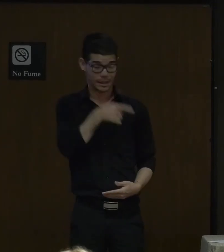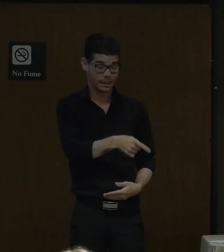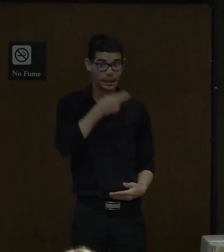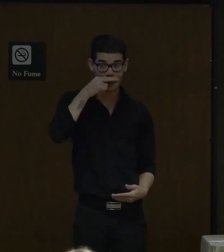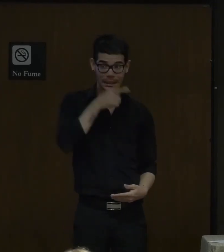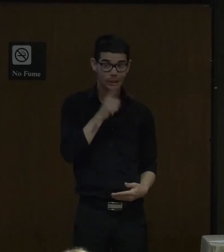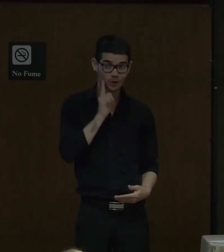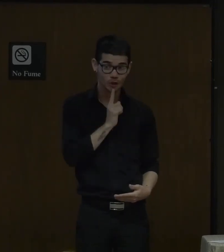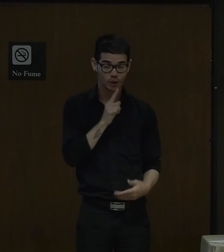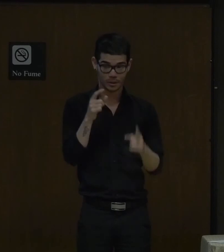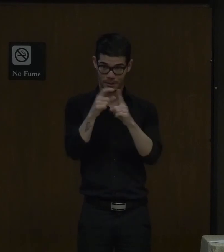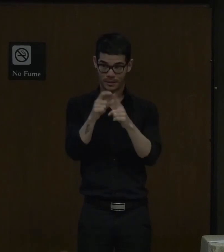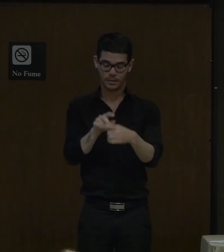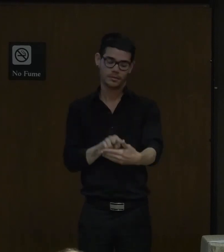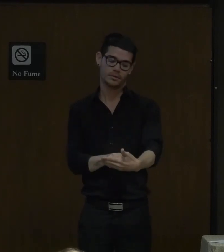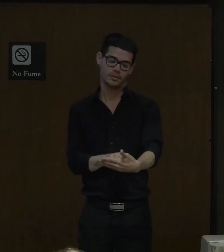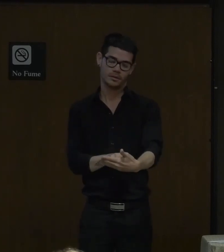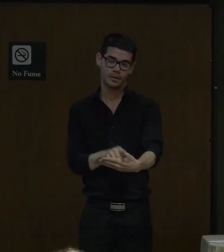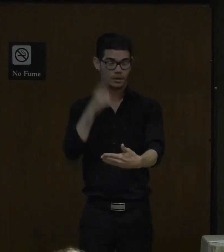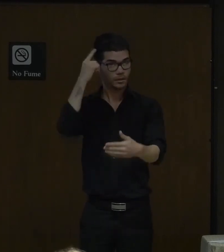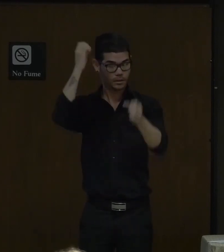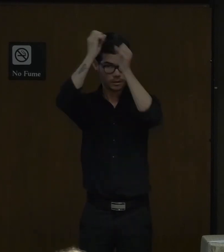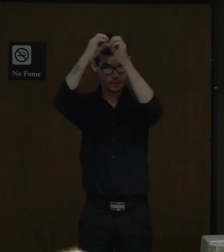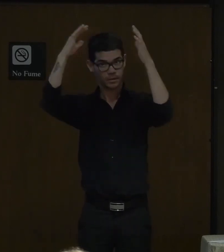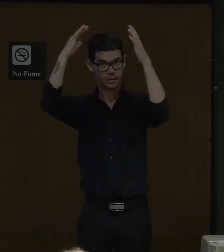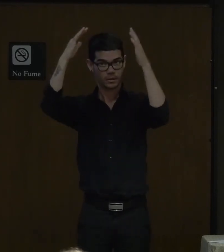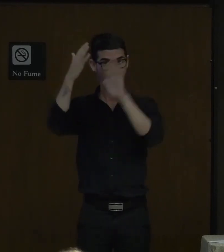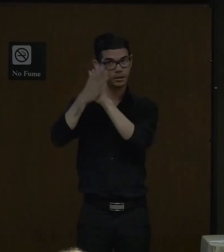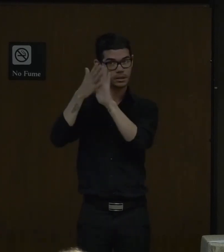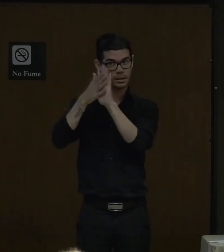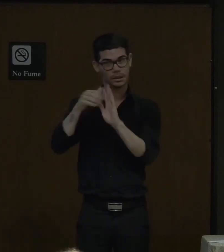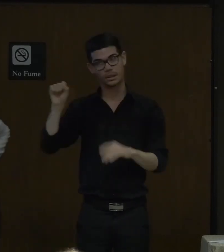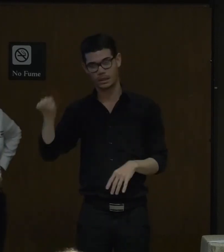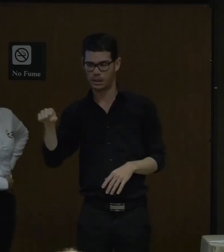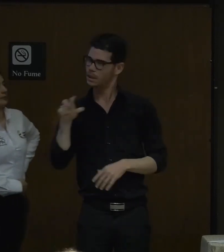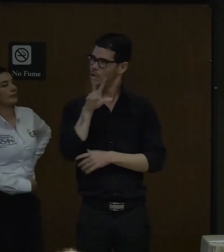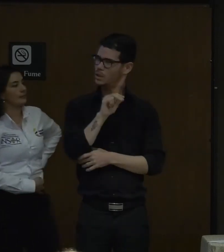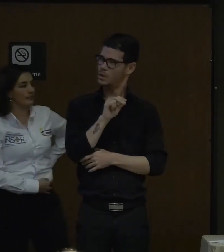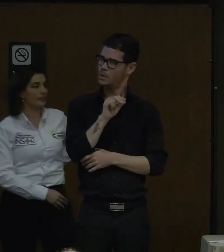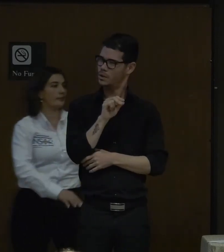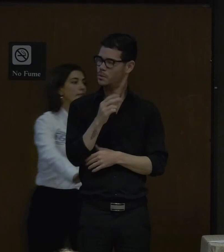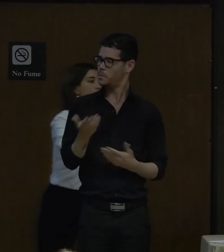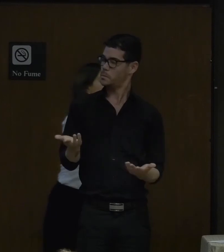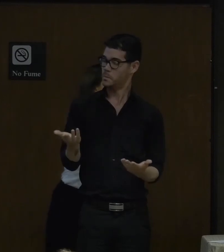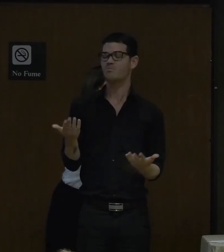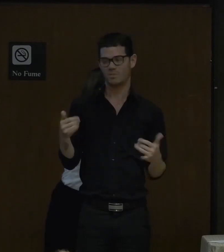activa la seña correspondiente o no. Y bueno,